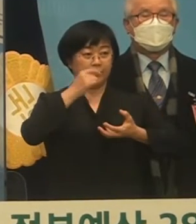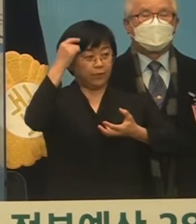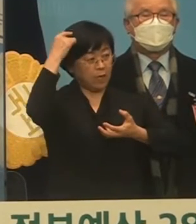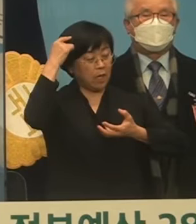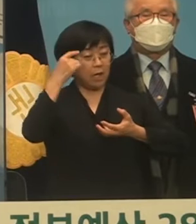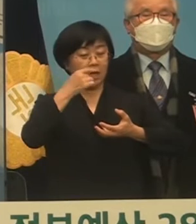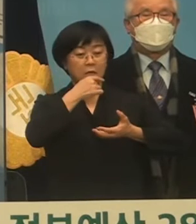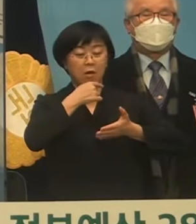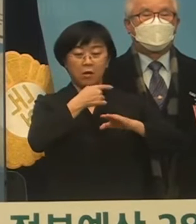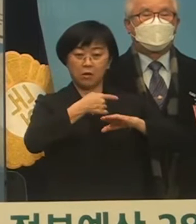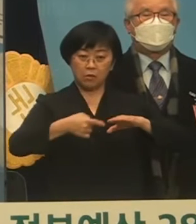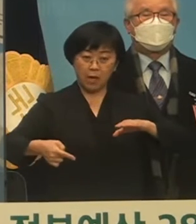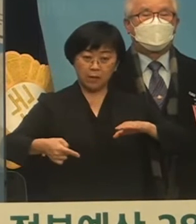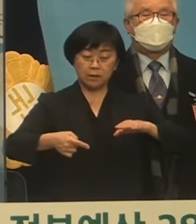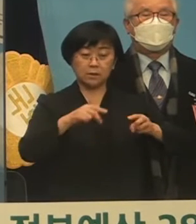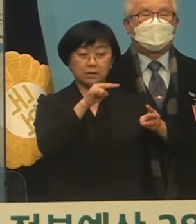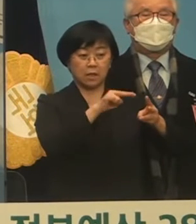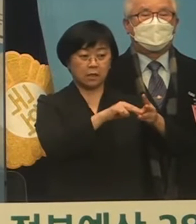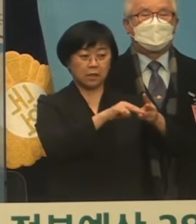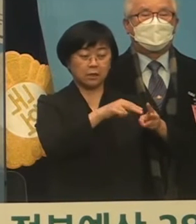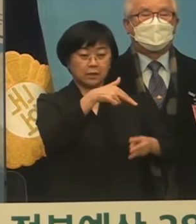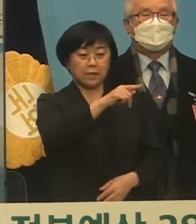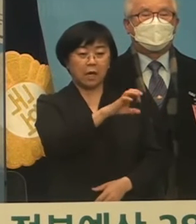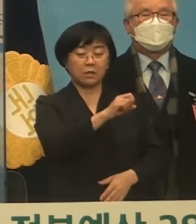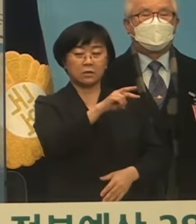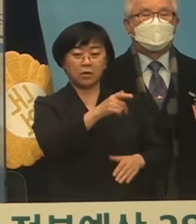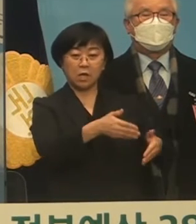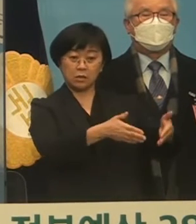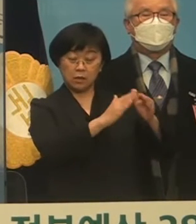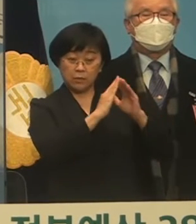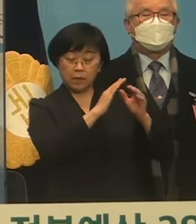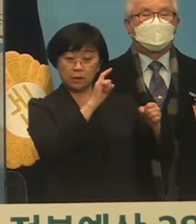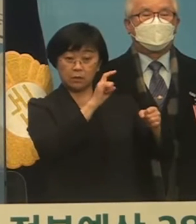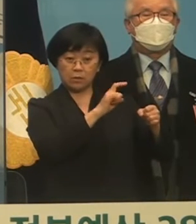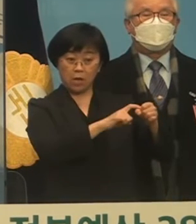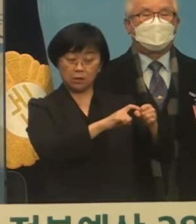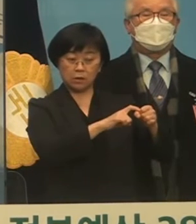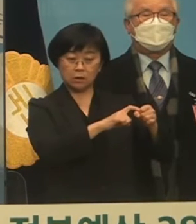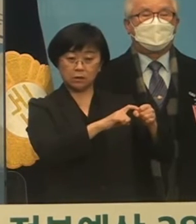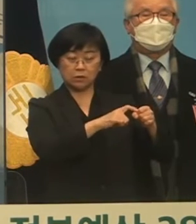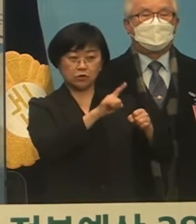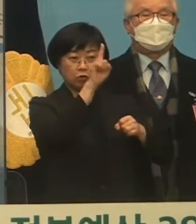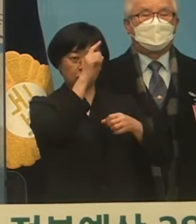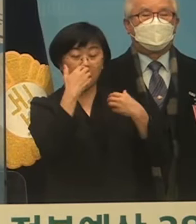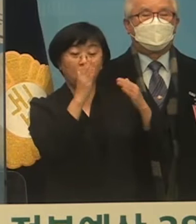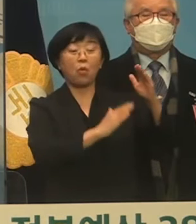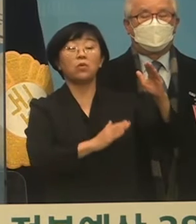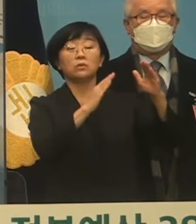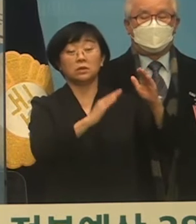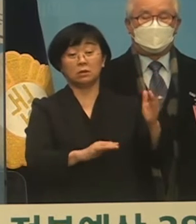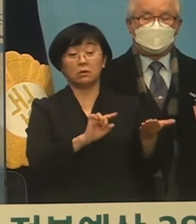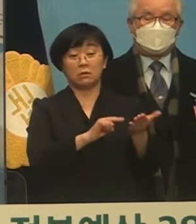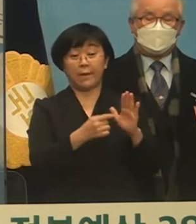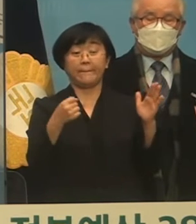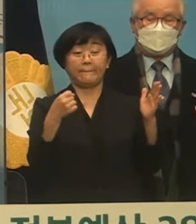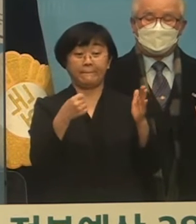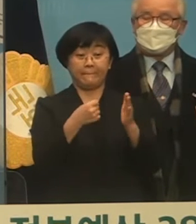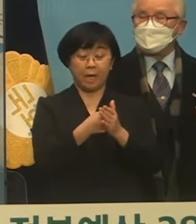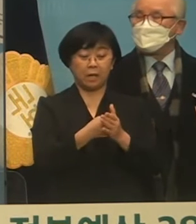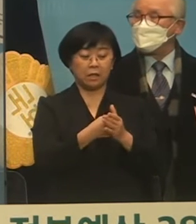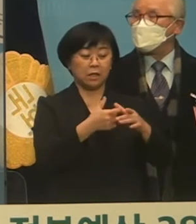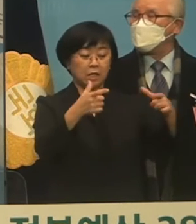국립심내혈관센터를 장성에 설립한다는 방침을 정부가 공식화한 것으로 장성